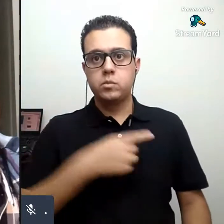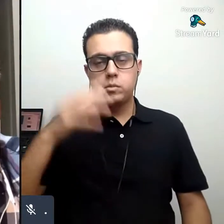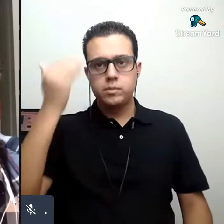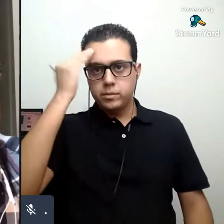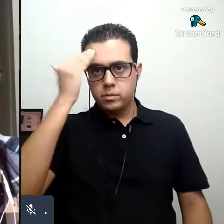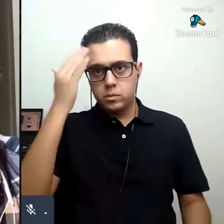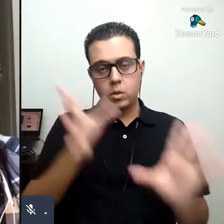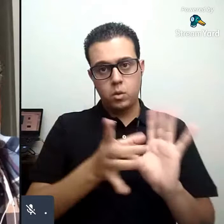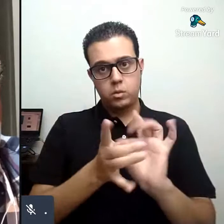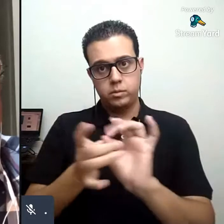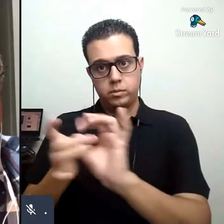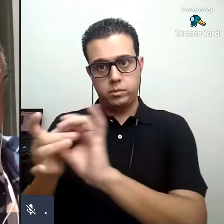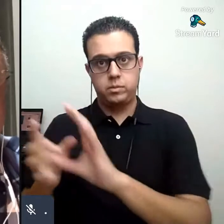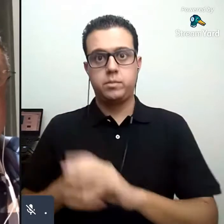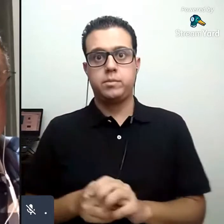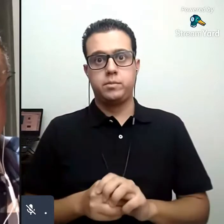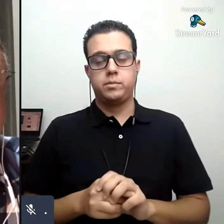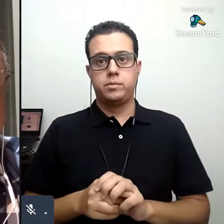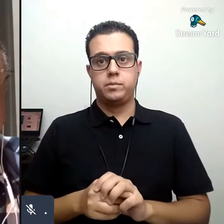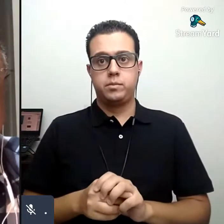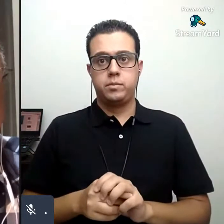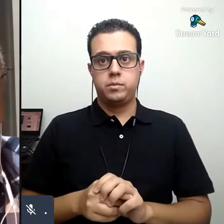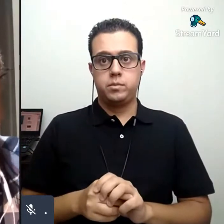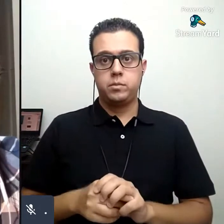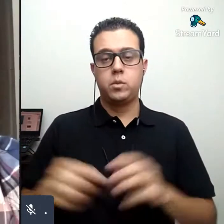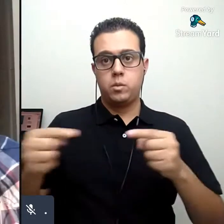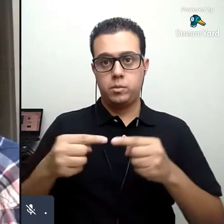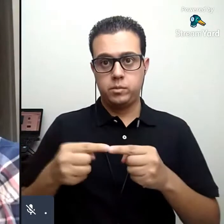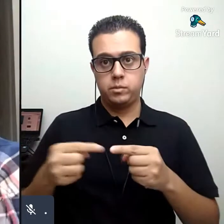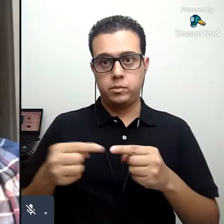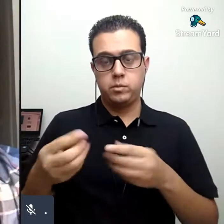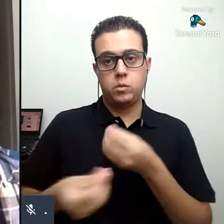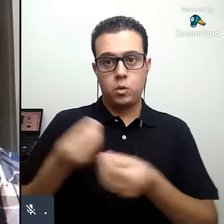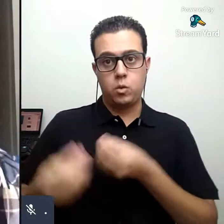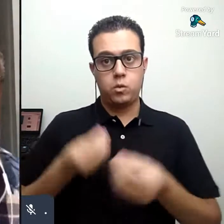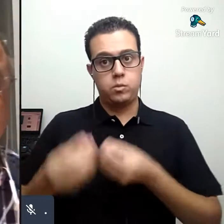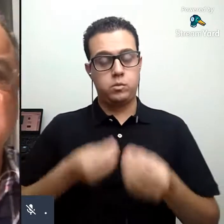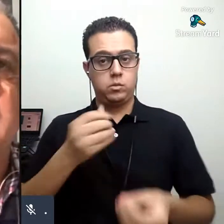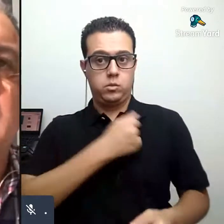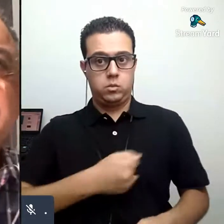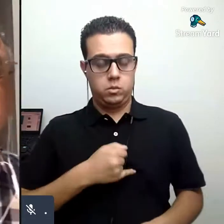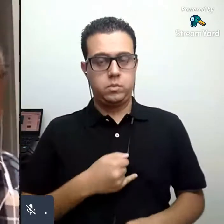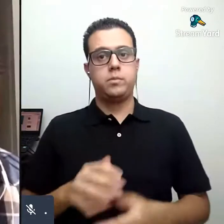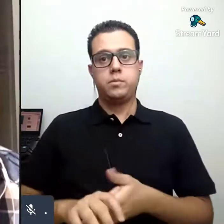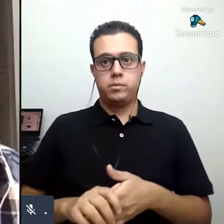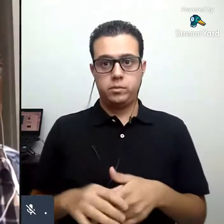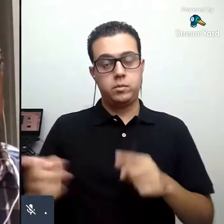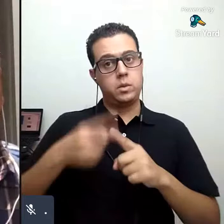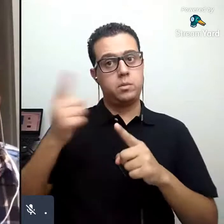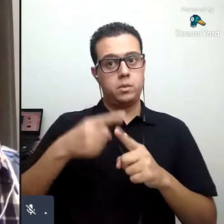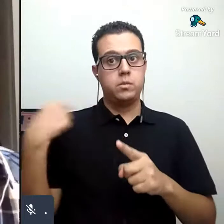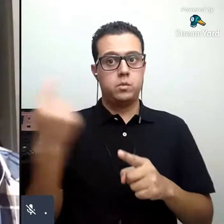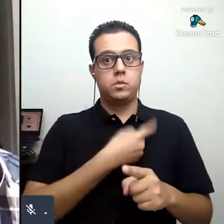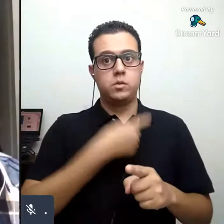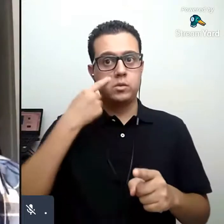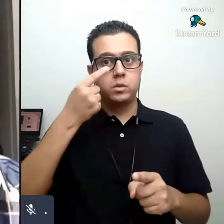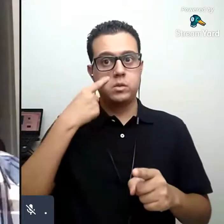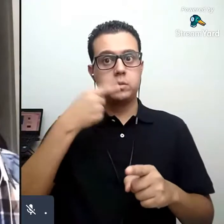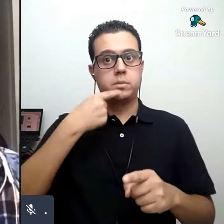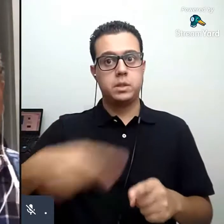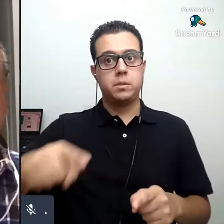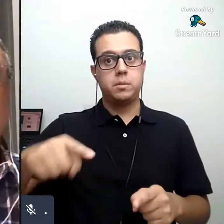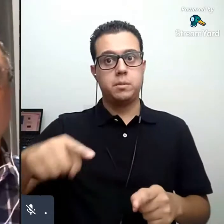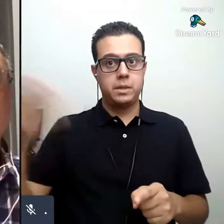João descreve. O primeiro milagre, então, foi o que nós vimos na semana passada, bodas de Caná, onde na festa